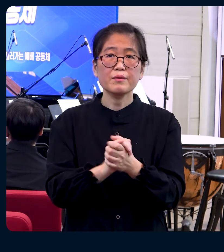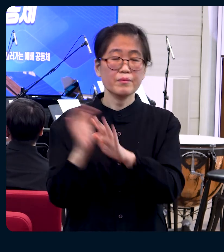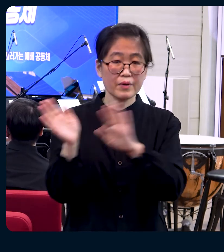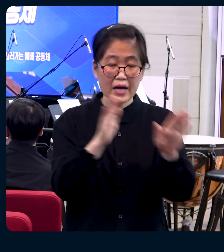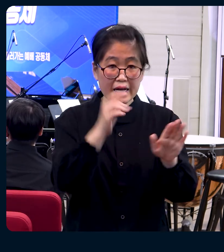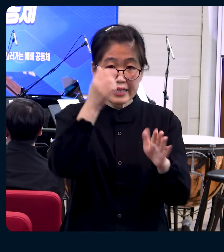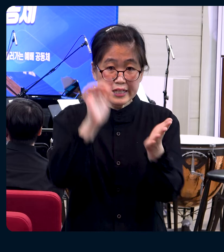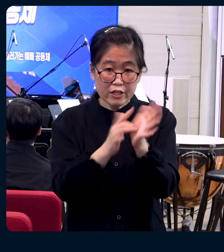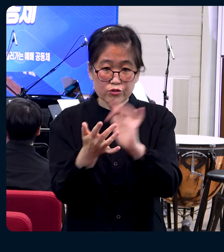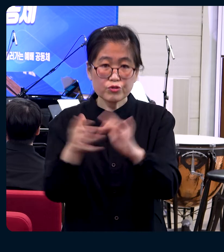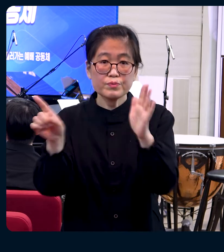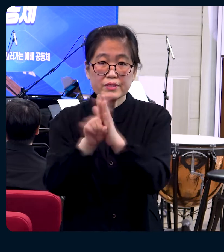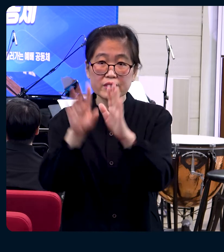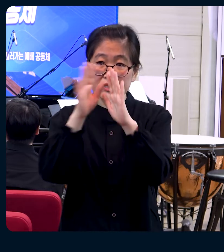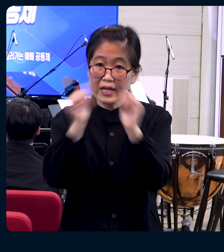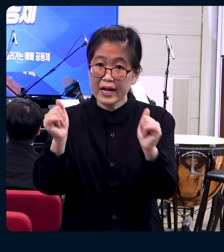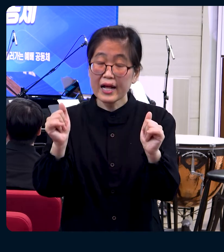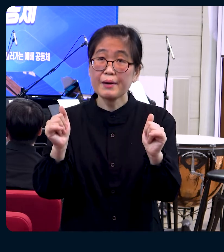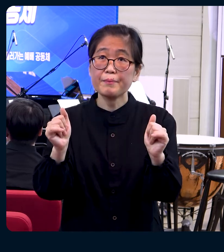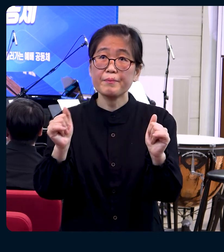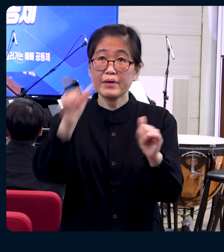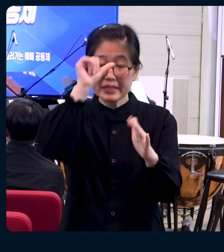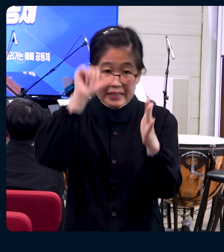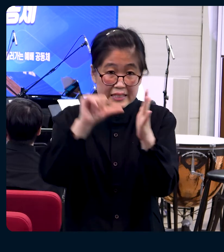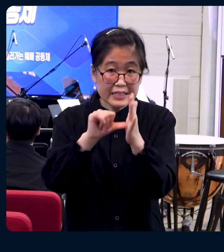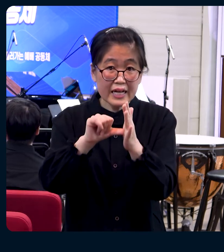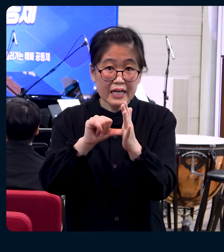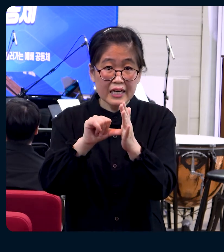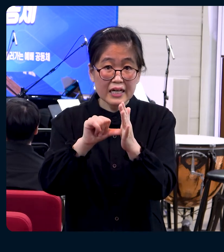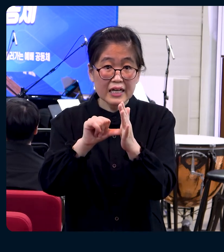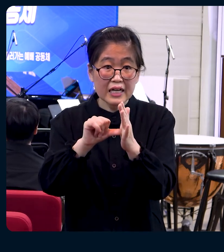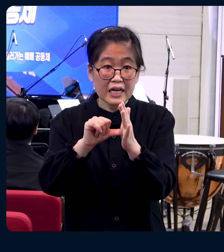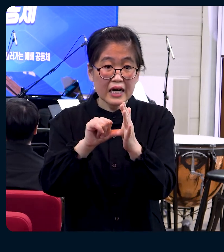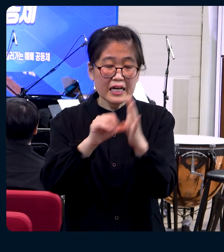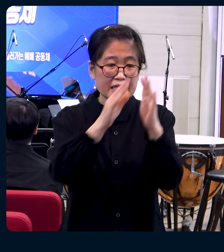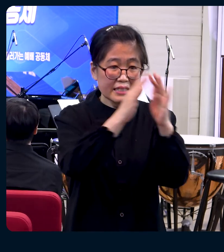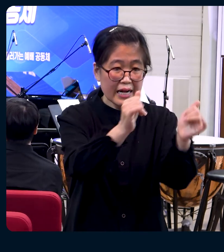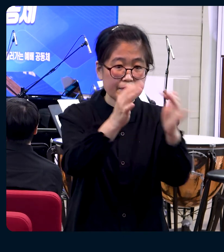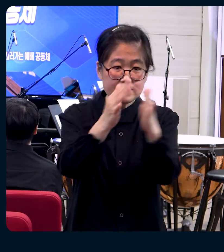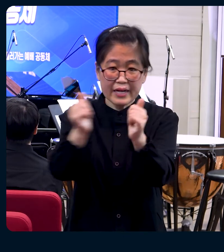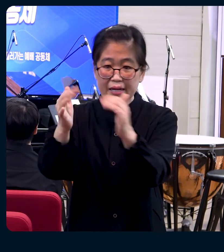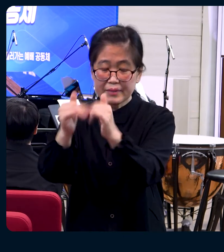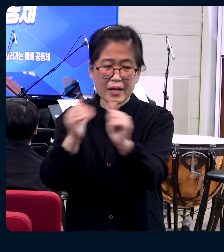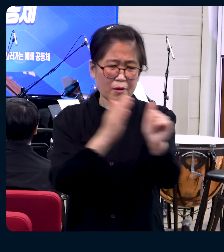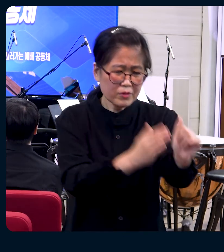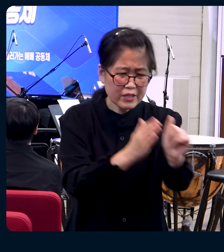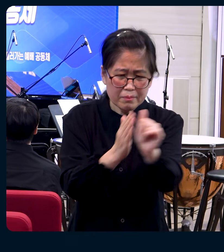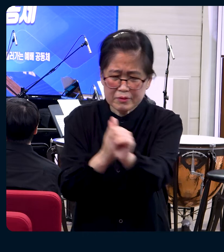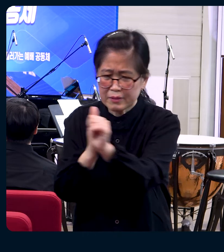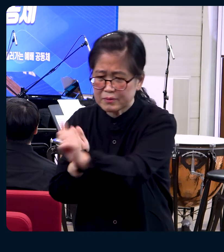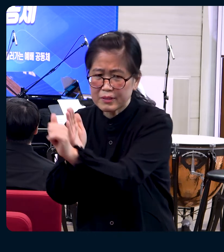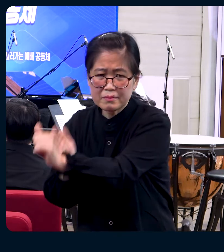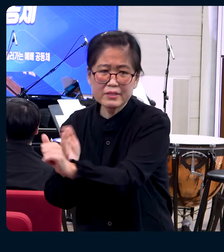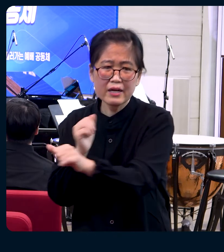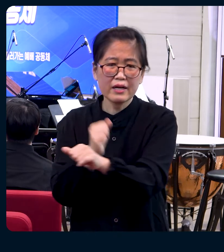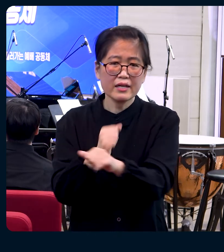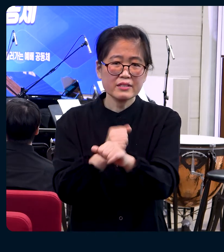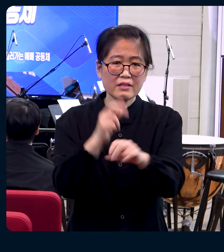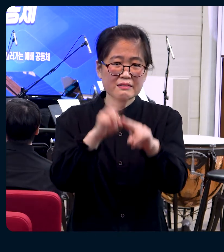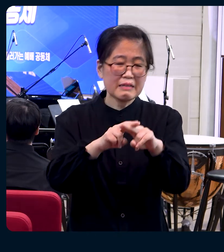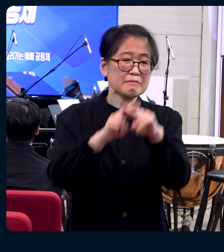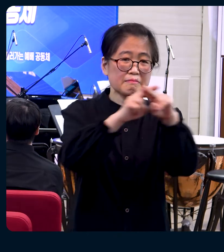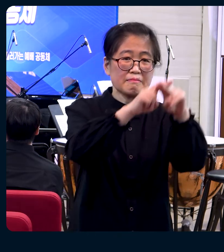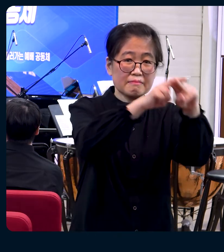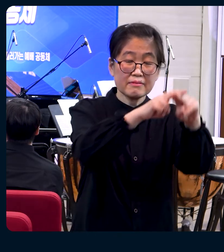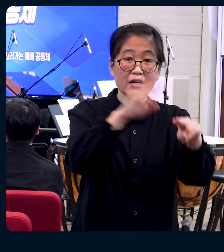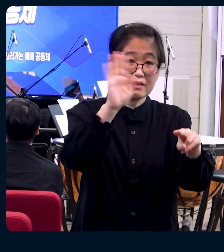예수 믿는 사람의 생애는, 하나님의 자녀들의 인생의 삶은 이 사람 저 사람에게 인사청탁하고 발버둥